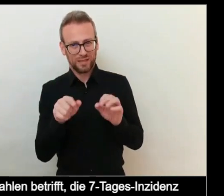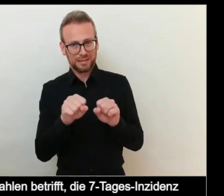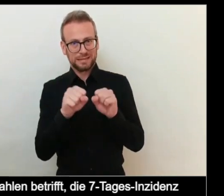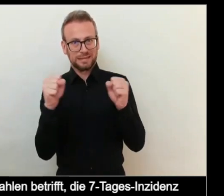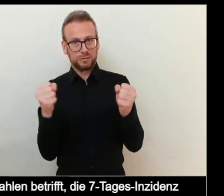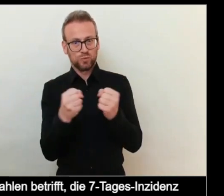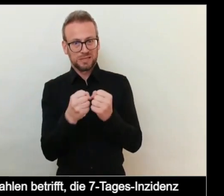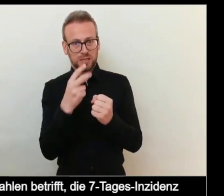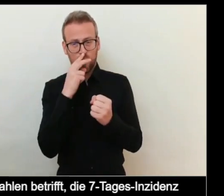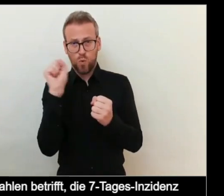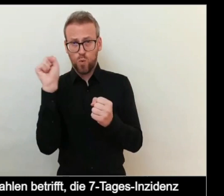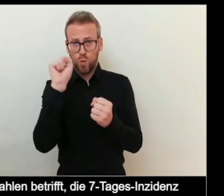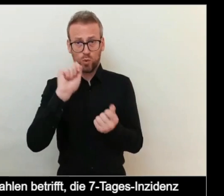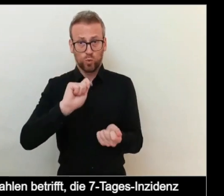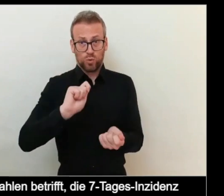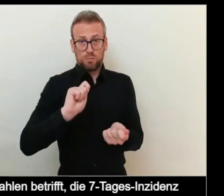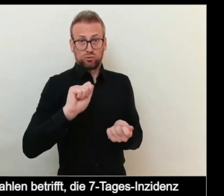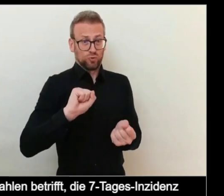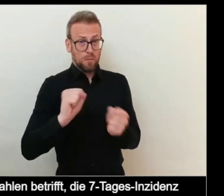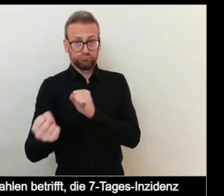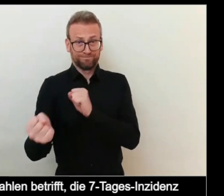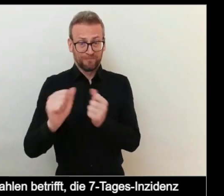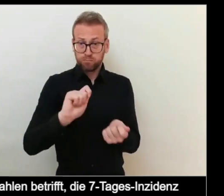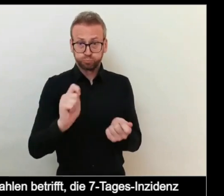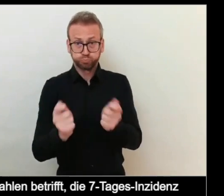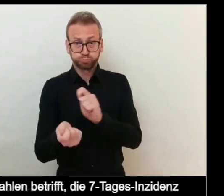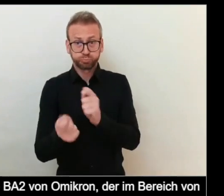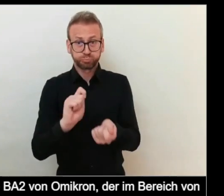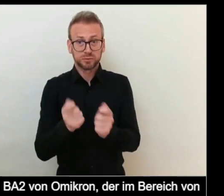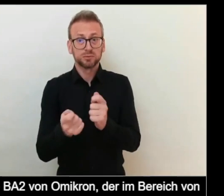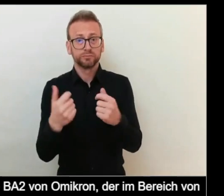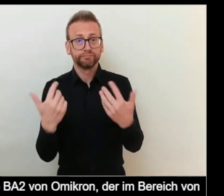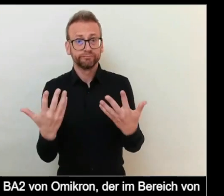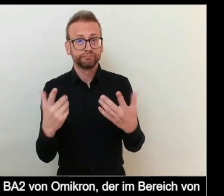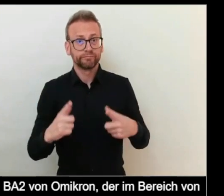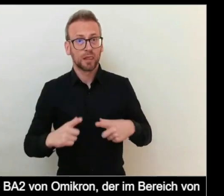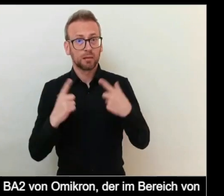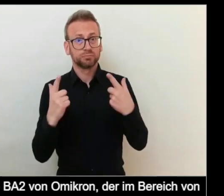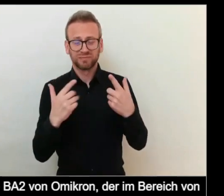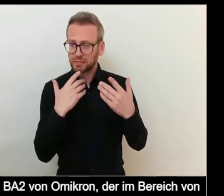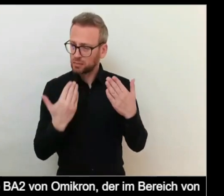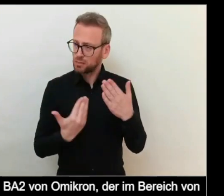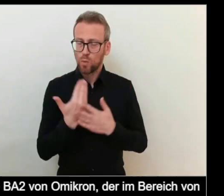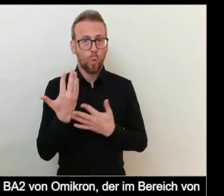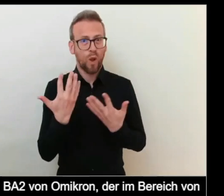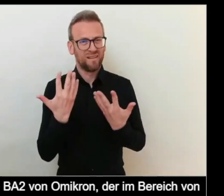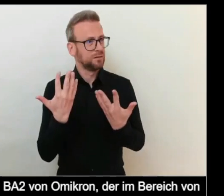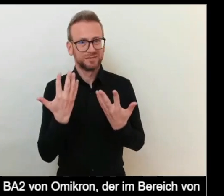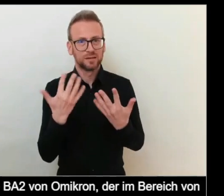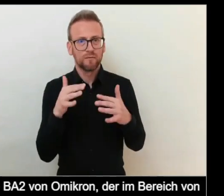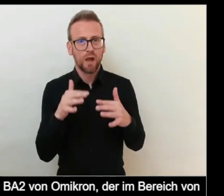156.799. Das heißt insgesamt ein Anstieg. Bei der Inzidenz heute die 2000er-Marke bayernweit überschritten